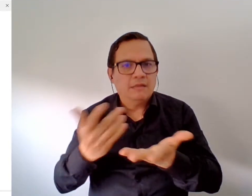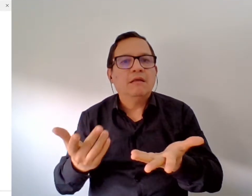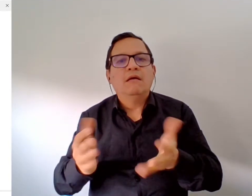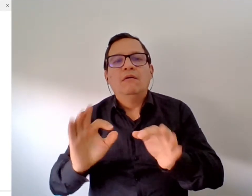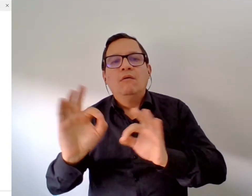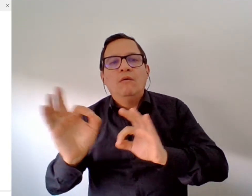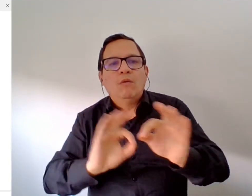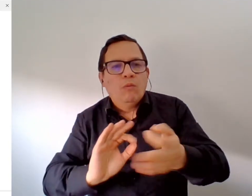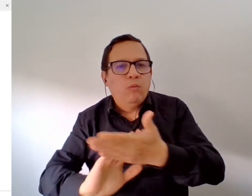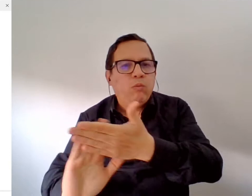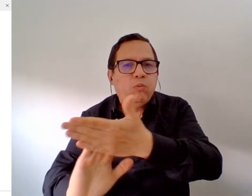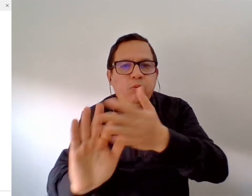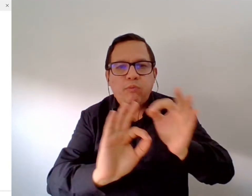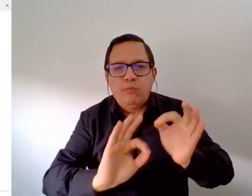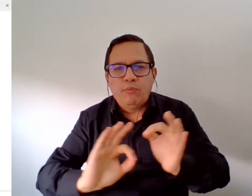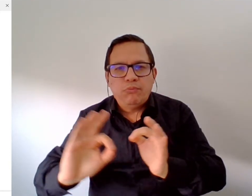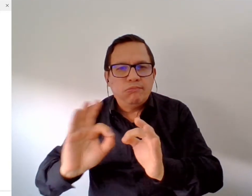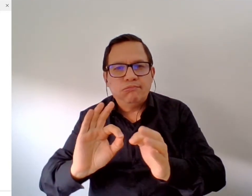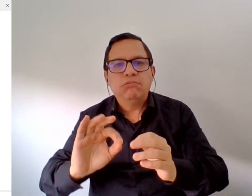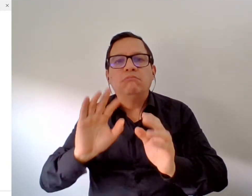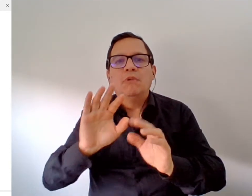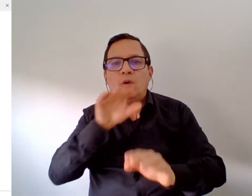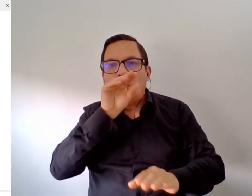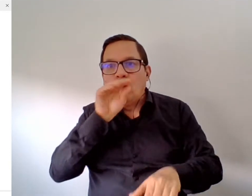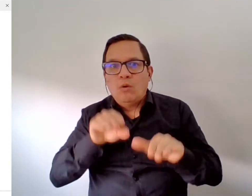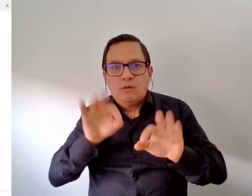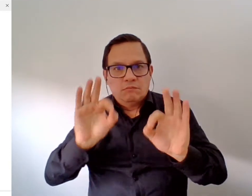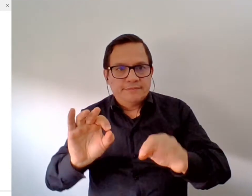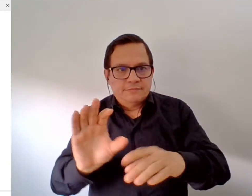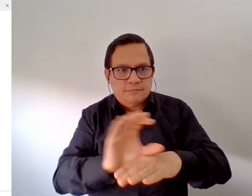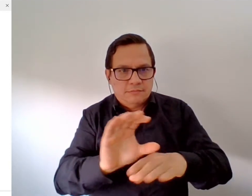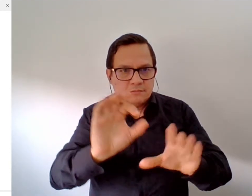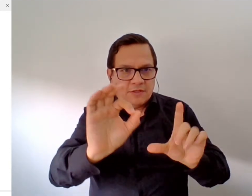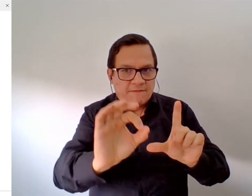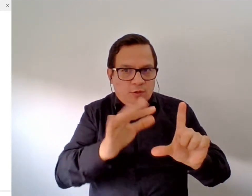Preparación de la instalación de NU/Linux.